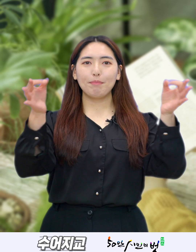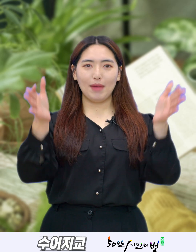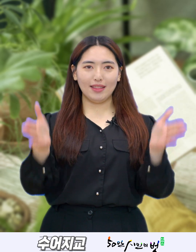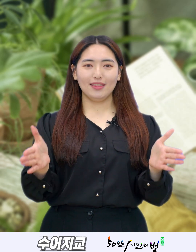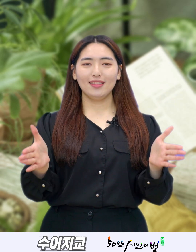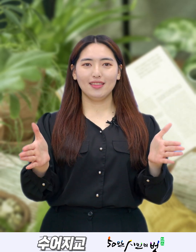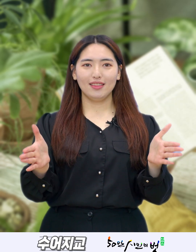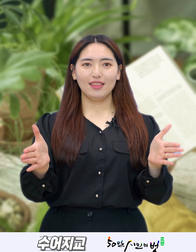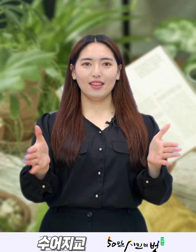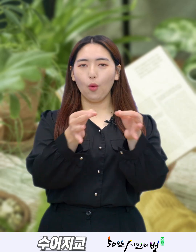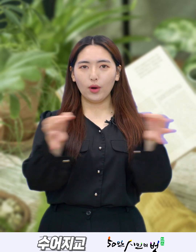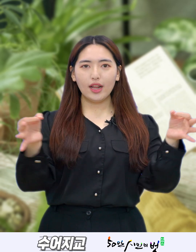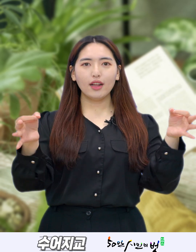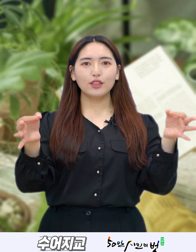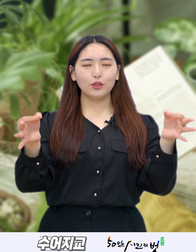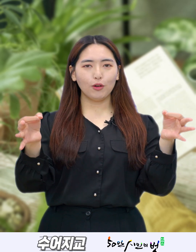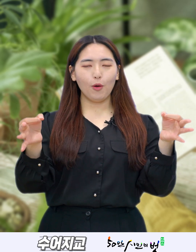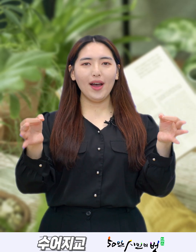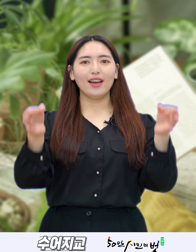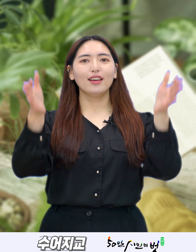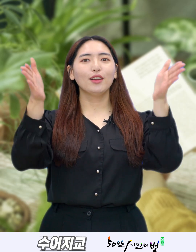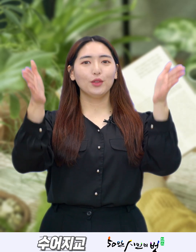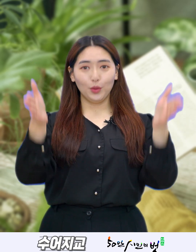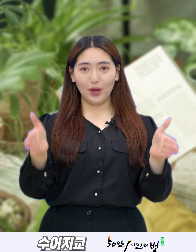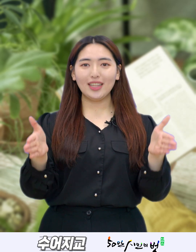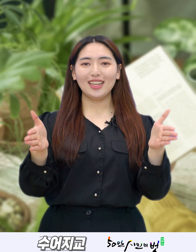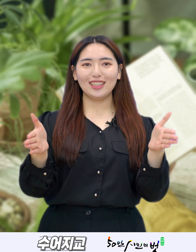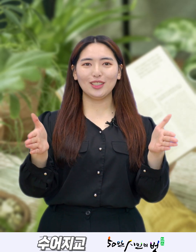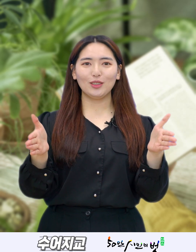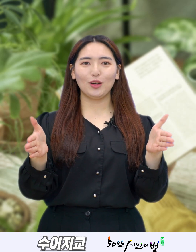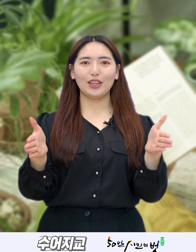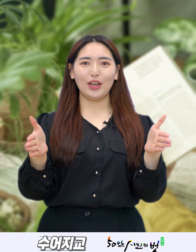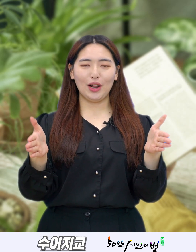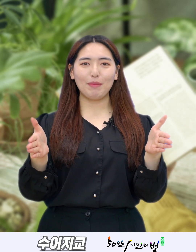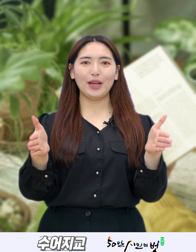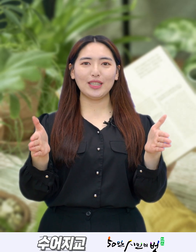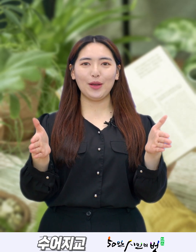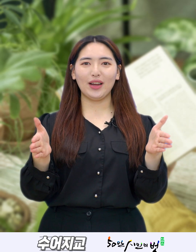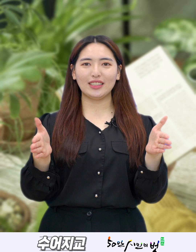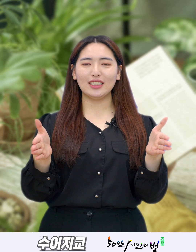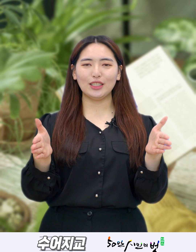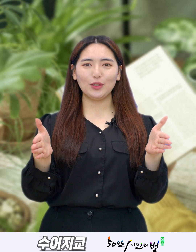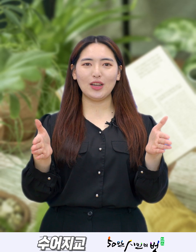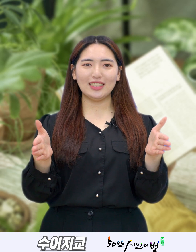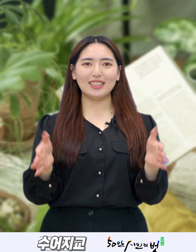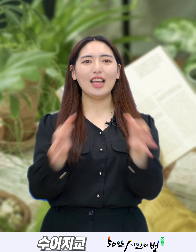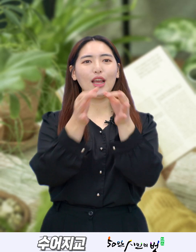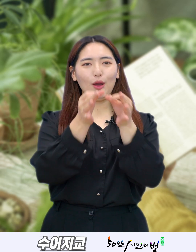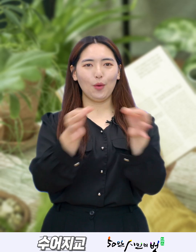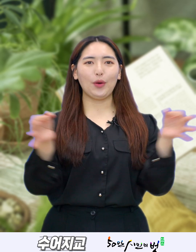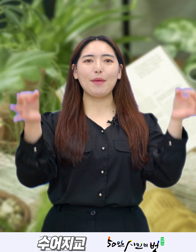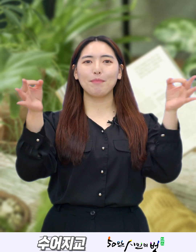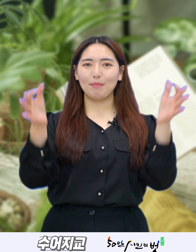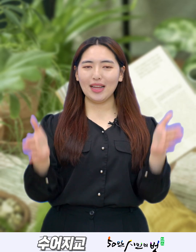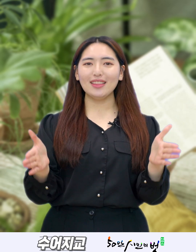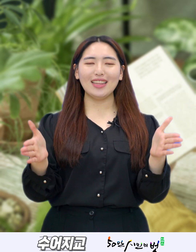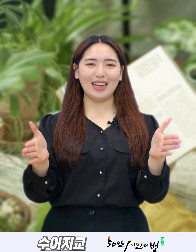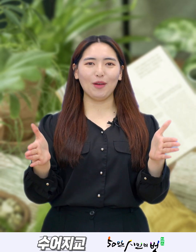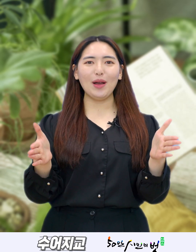오랜만. 오래라는 수어와 동안이라는 수어를 결합하여 사용하는 이 수어는 오랜만이라고